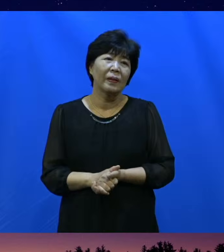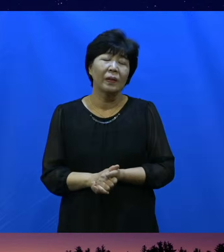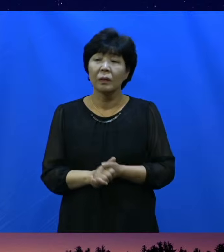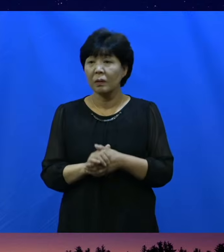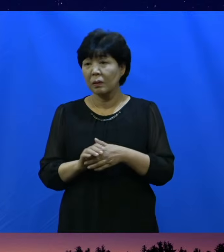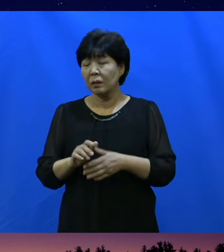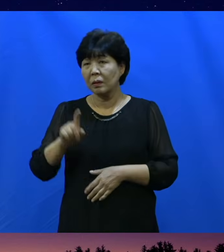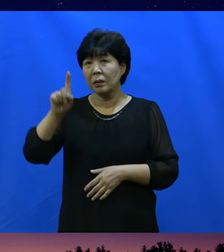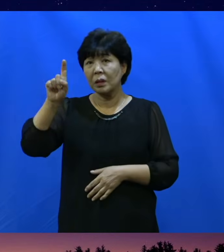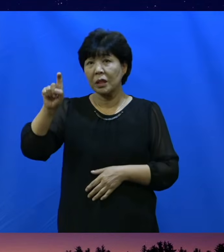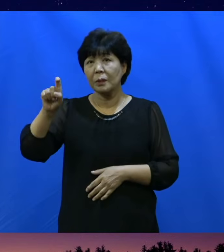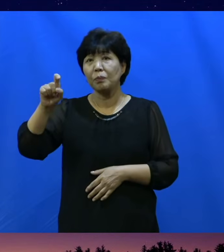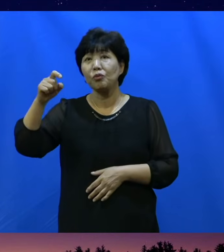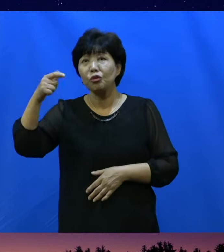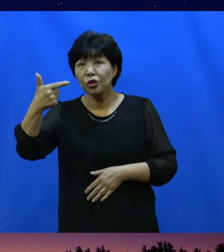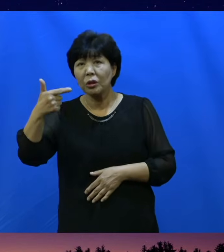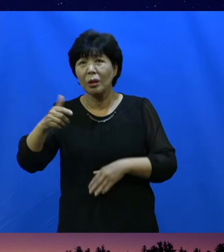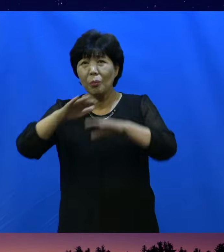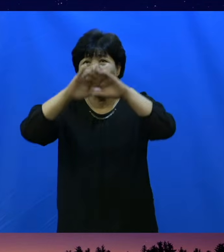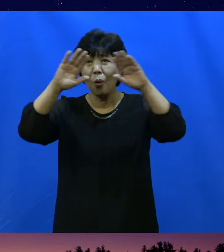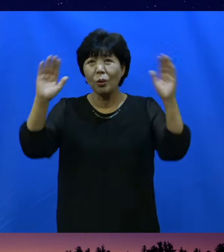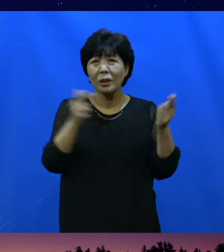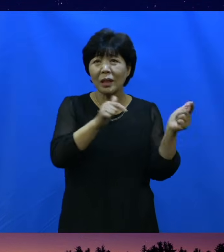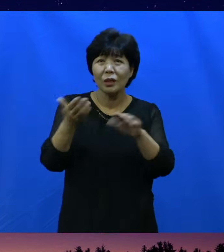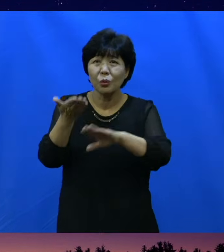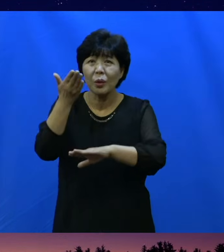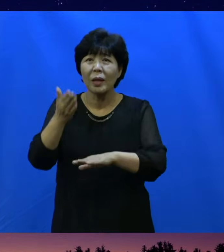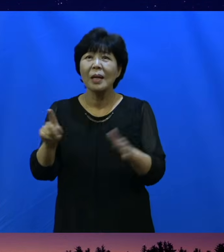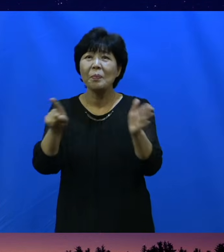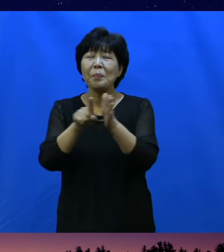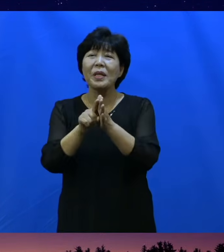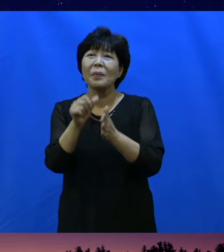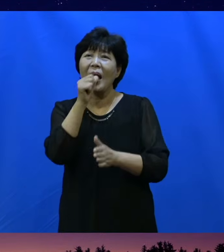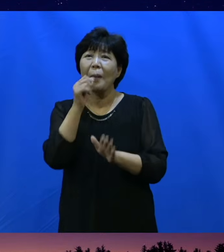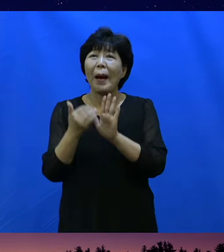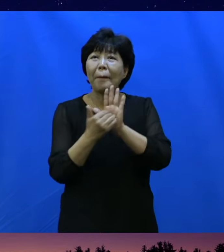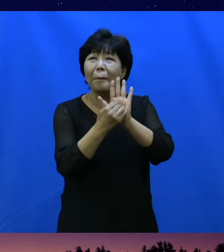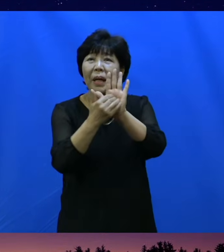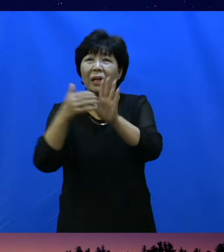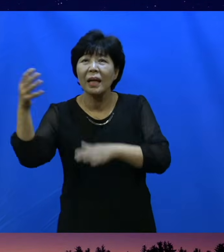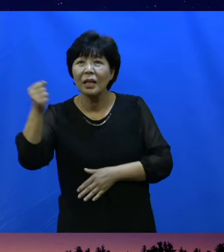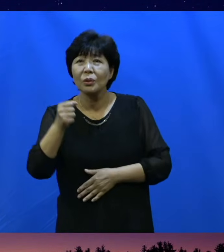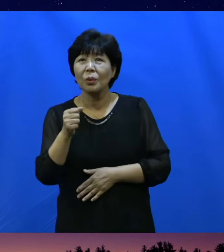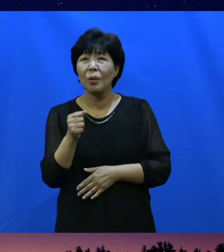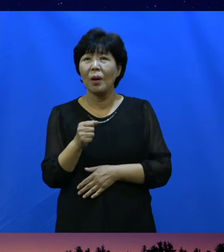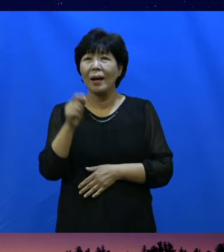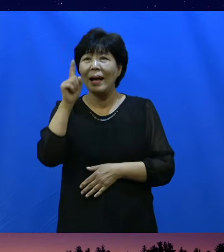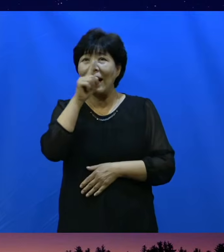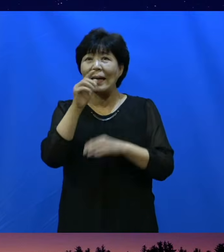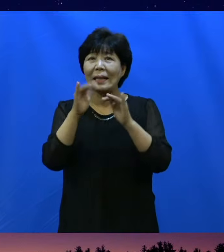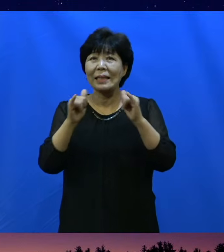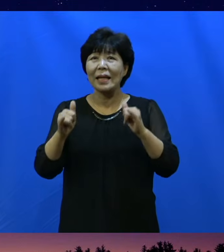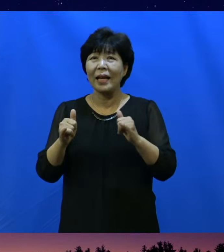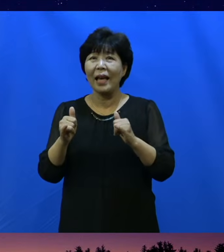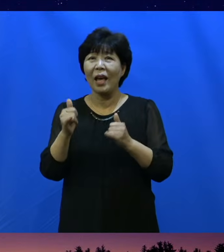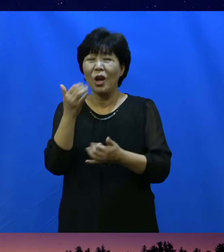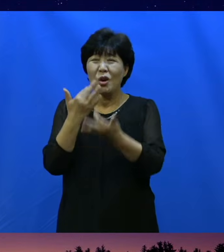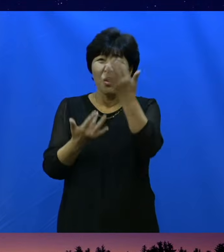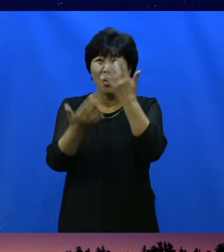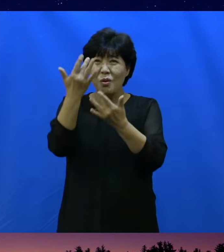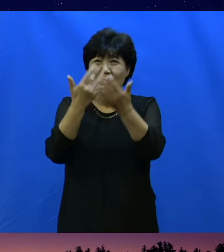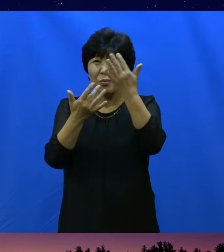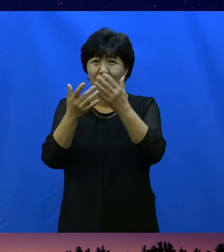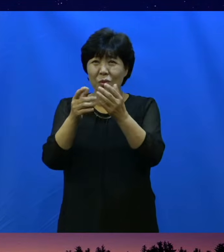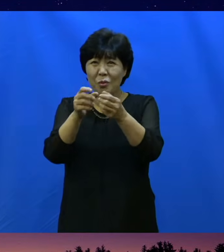16절에 보니까 모든 것 위에 믿음의 방패를 가지고 이로써 능히 악한 자의 모든 불화살을 소멸하고